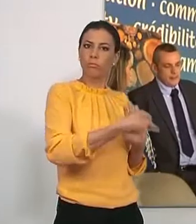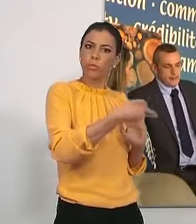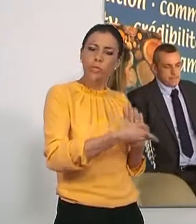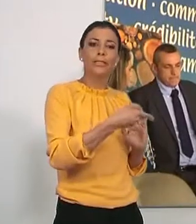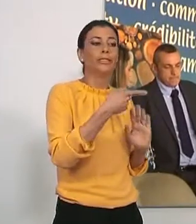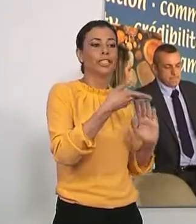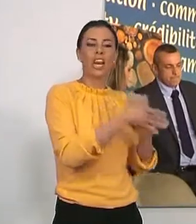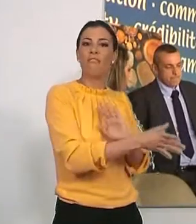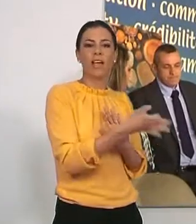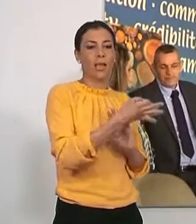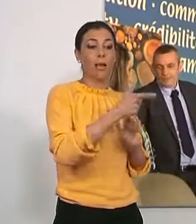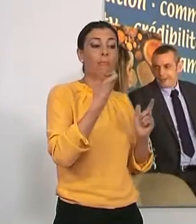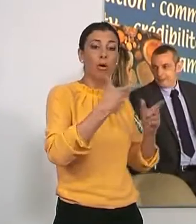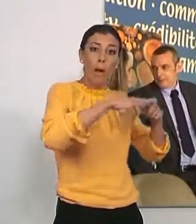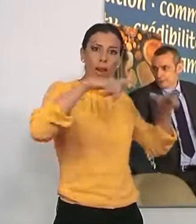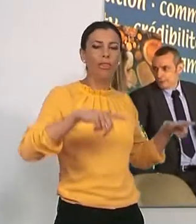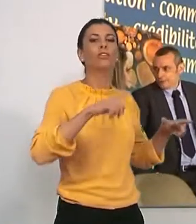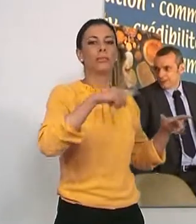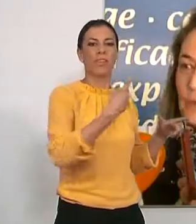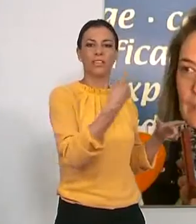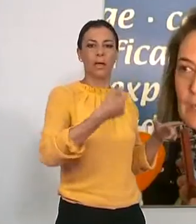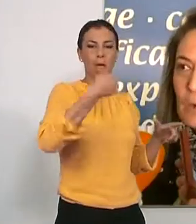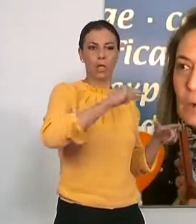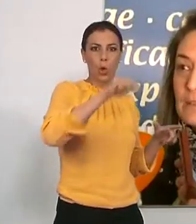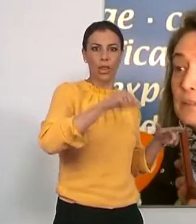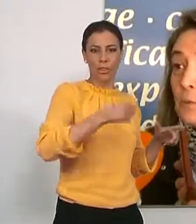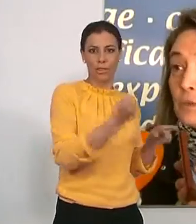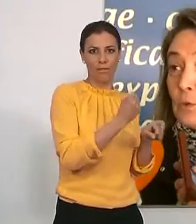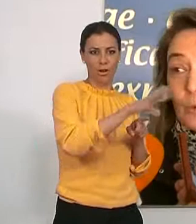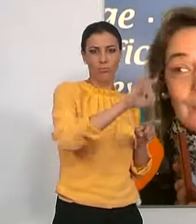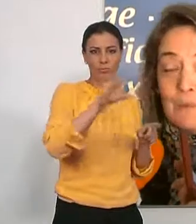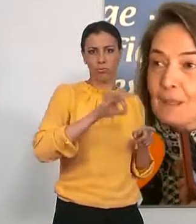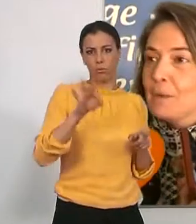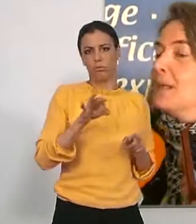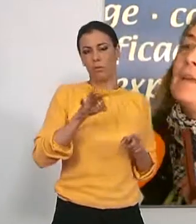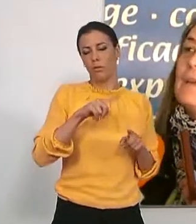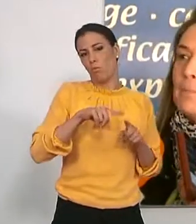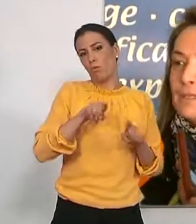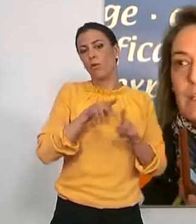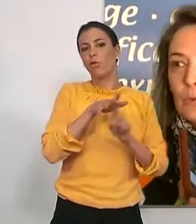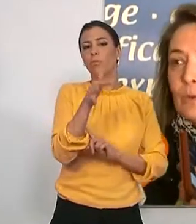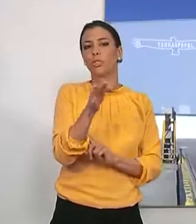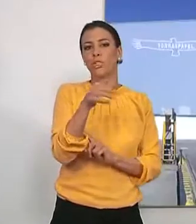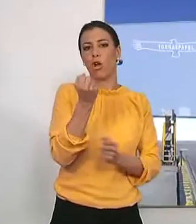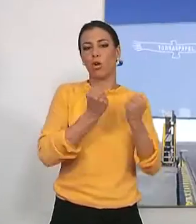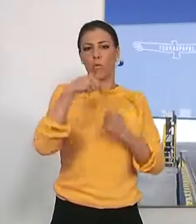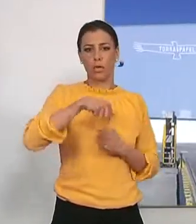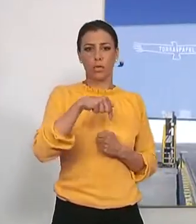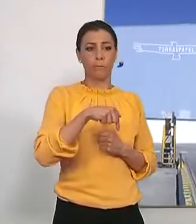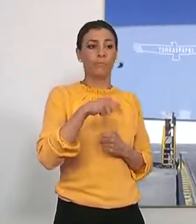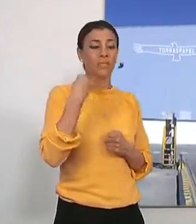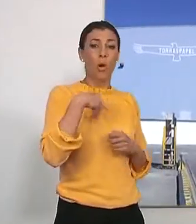este proyecto que supondrá nuevos puestos de trabajo y repercutirá positivamente en la economía local la